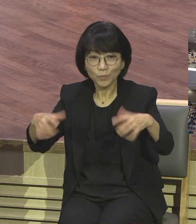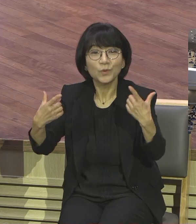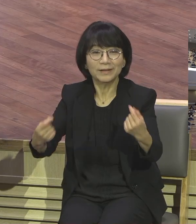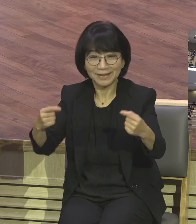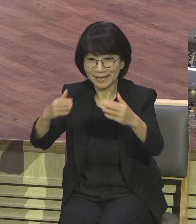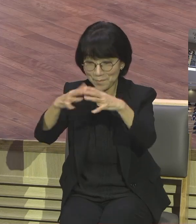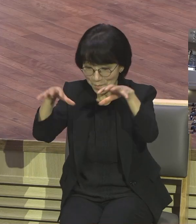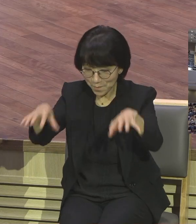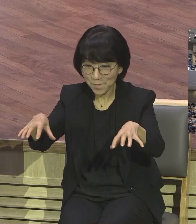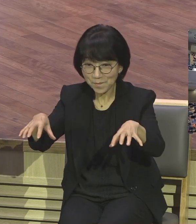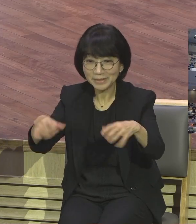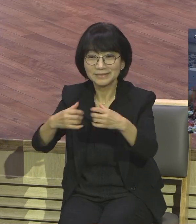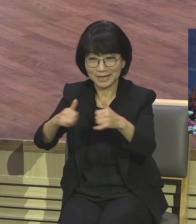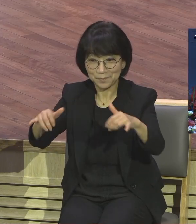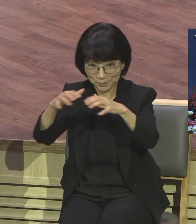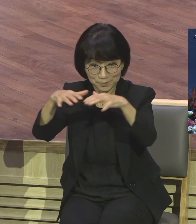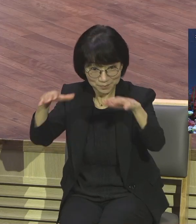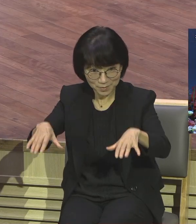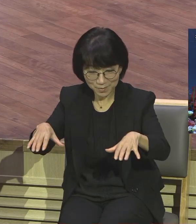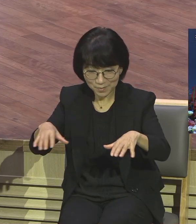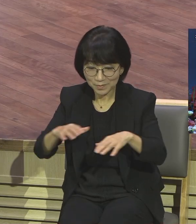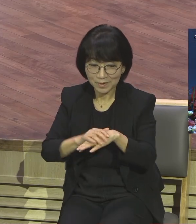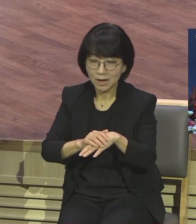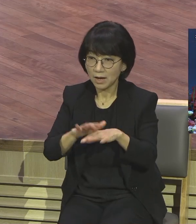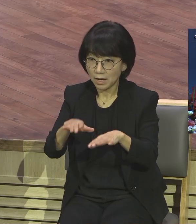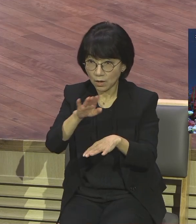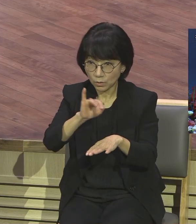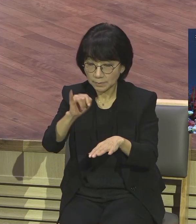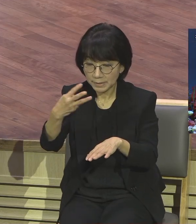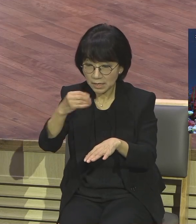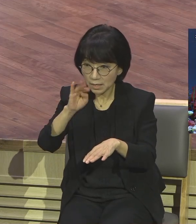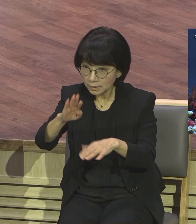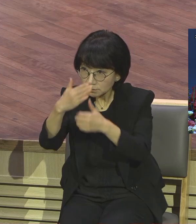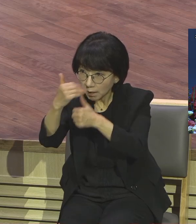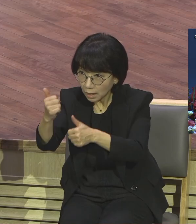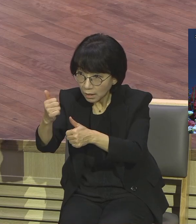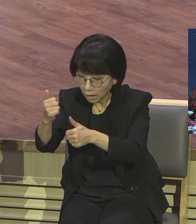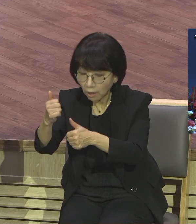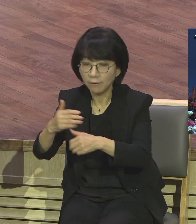자, 빌립도 뭐요? 베드로, 안드레와 같이 어부